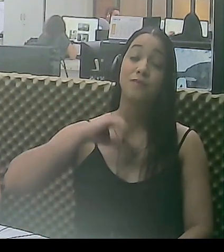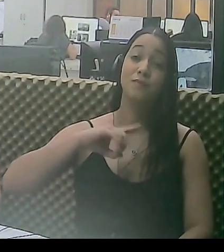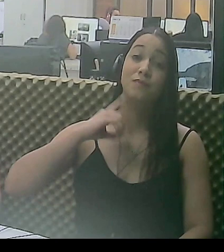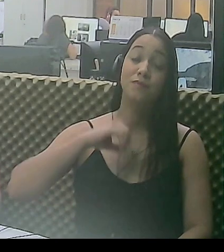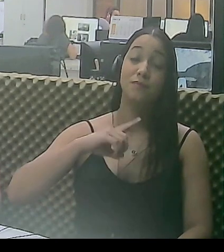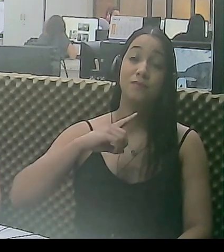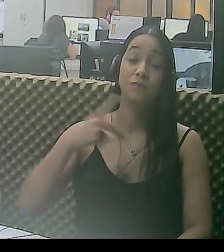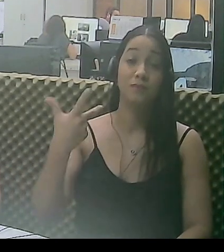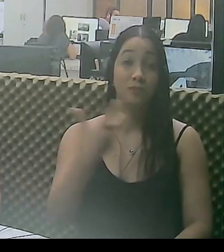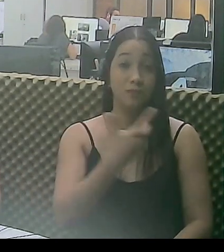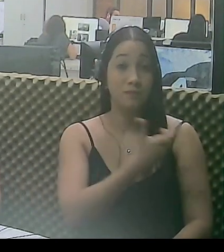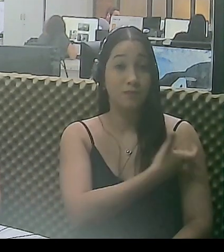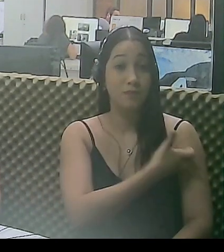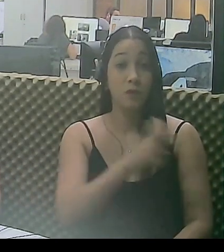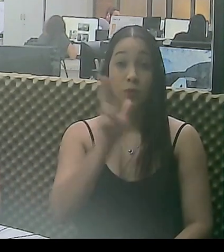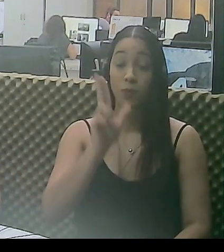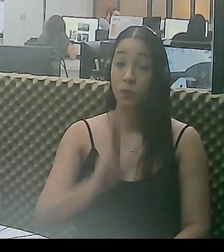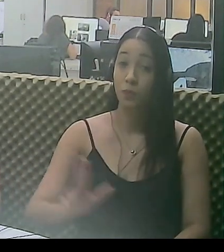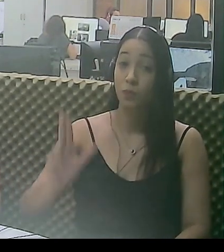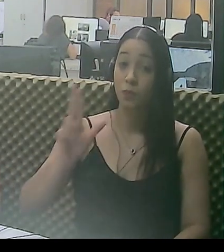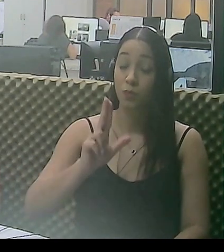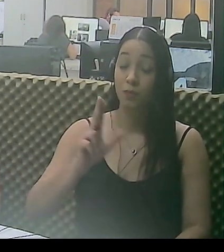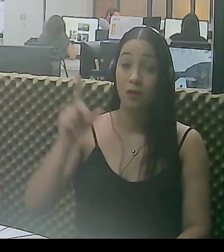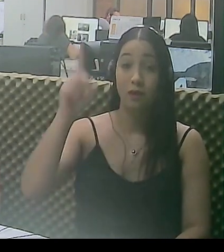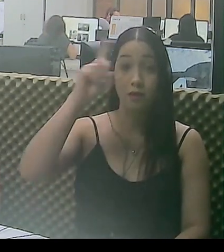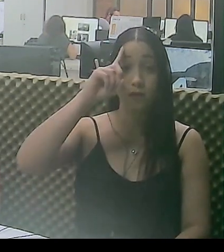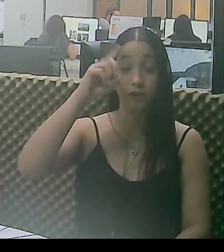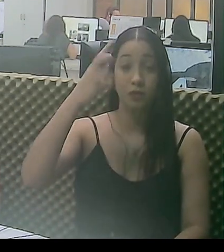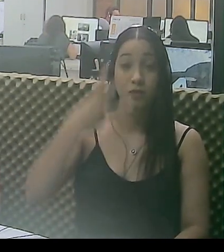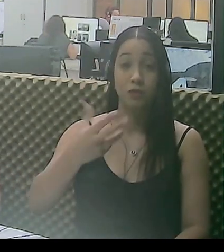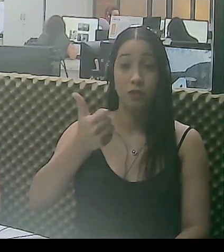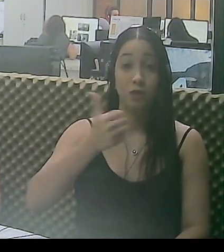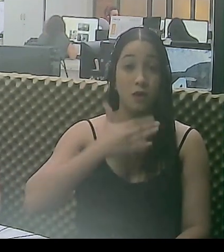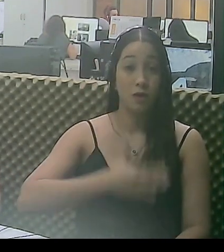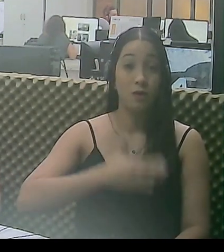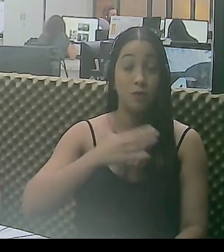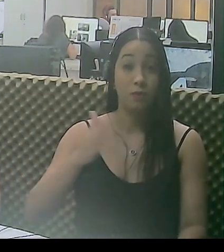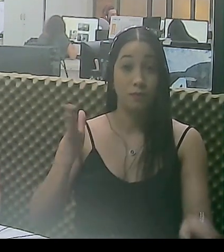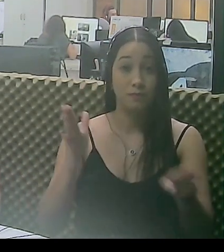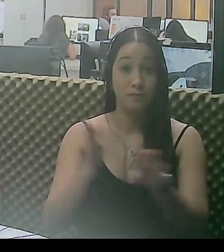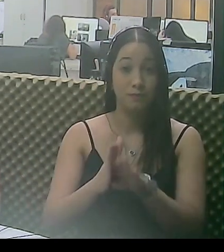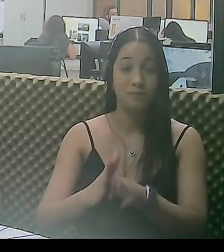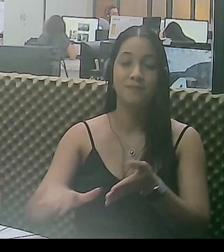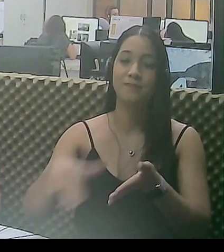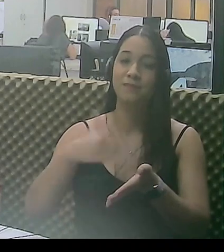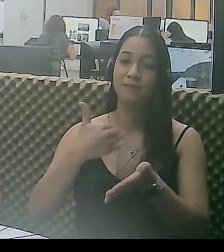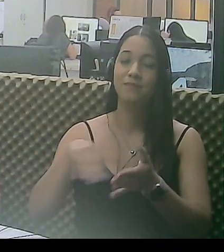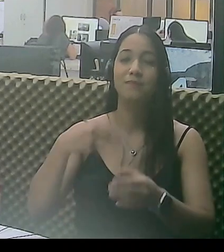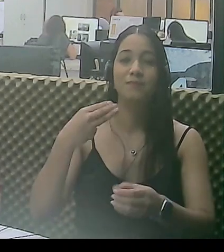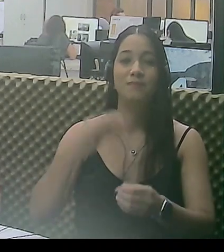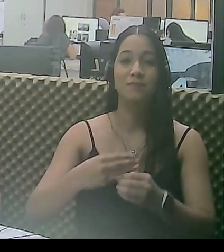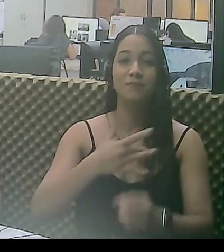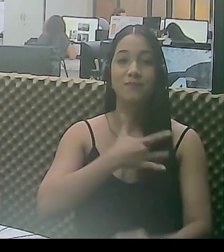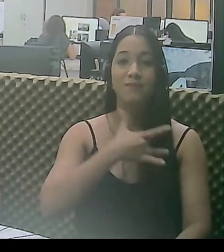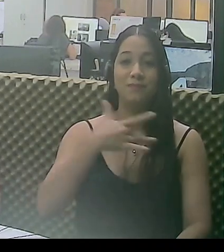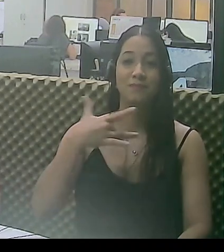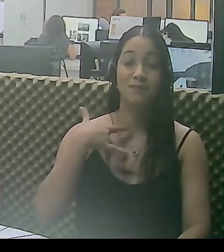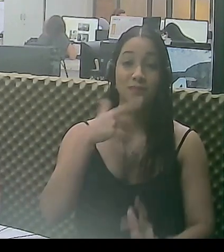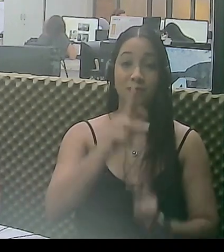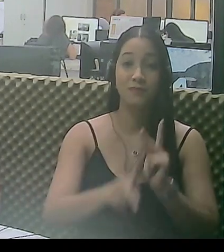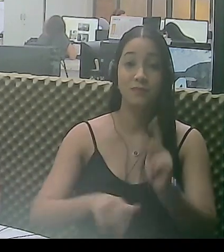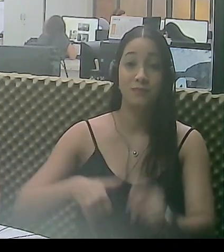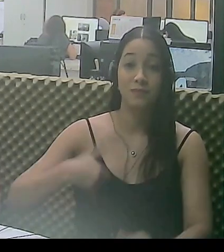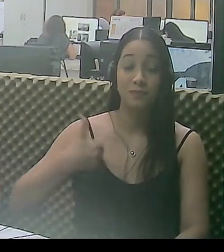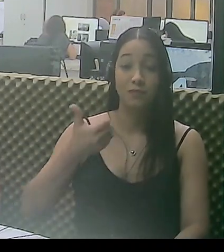imunização contra a gripe em Uberlândia está prorrogada até o dia 31 de agosto a Secretaria Municipal de Saúde informa que a população com